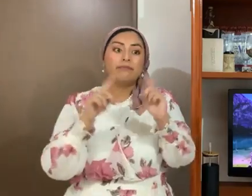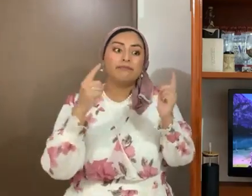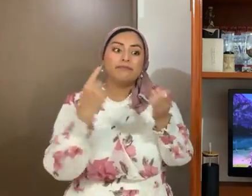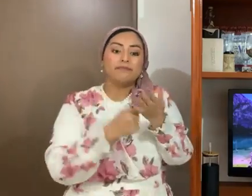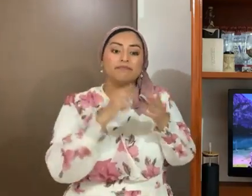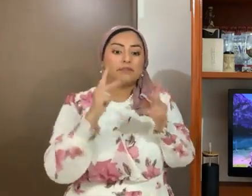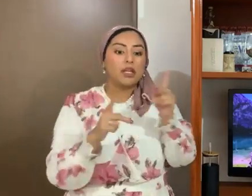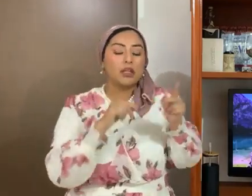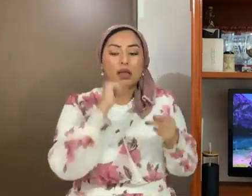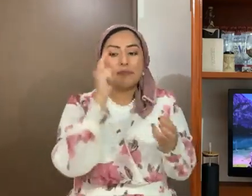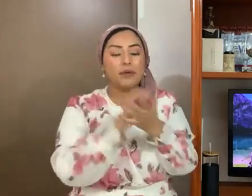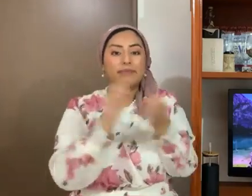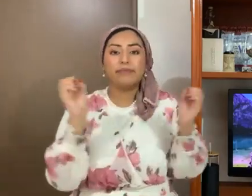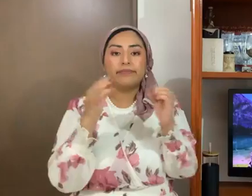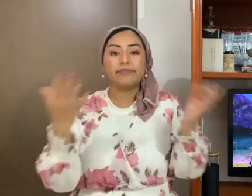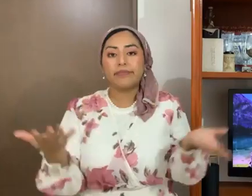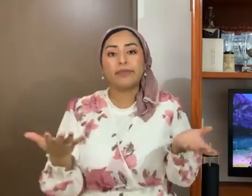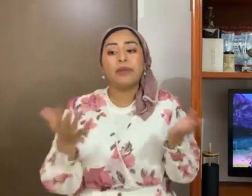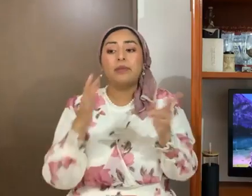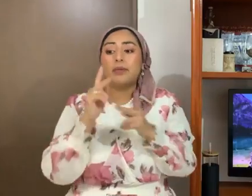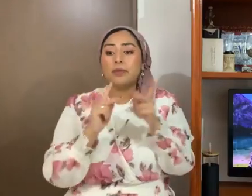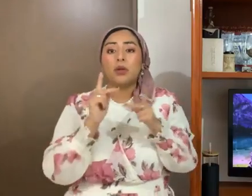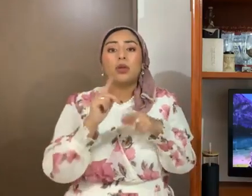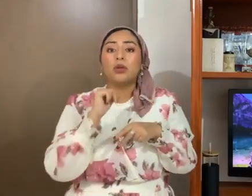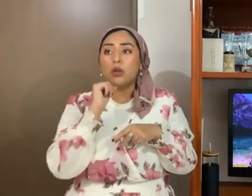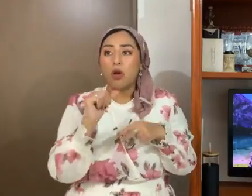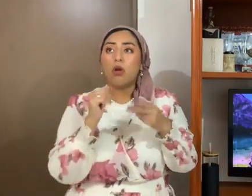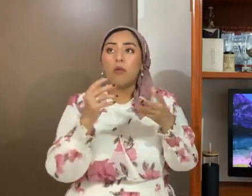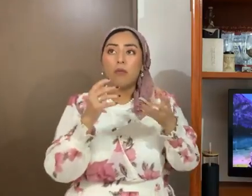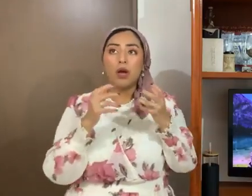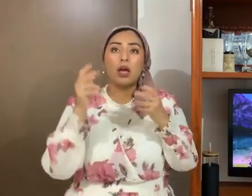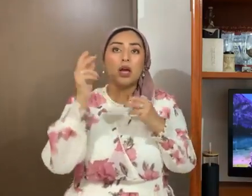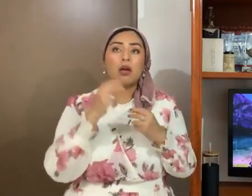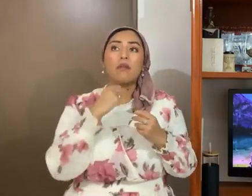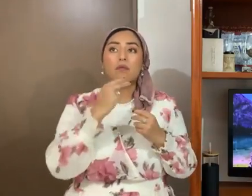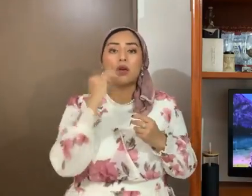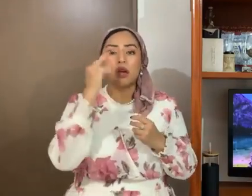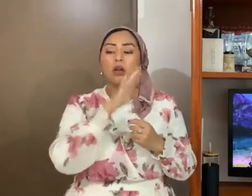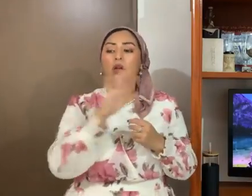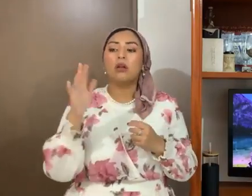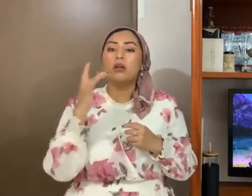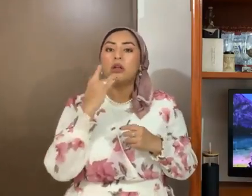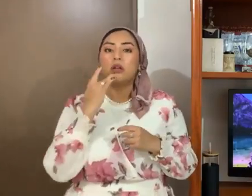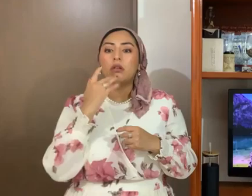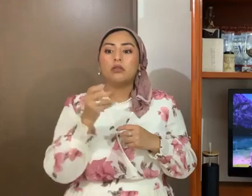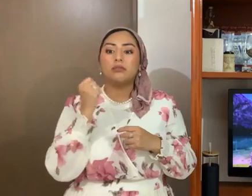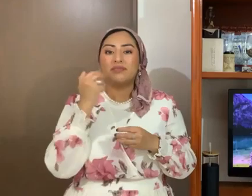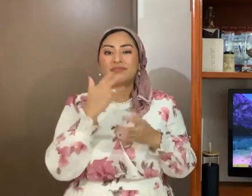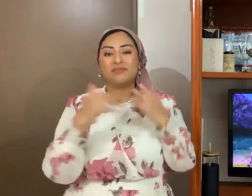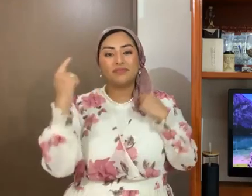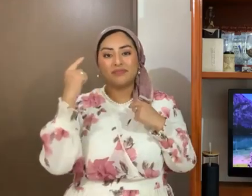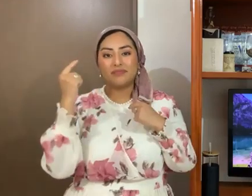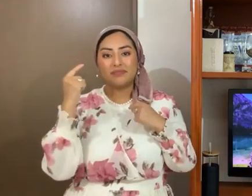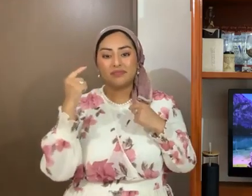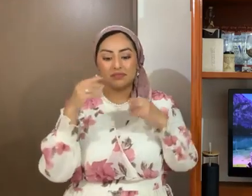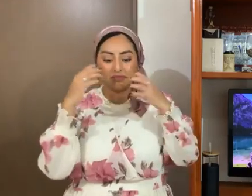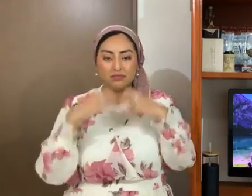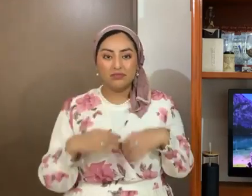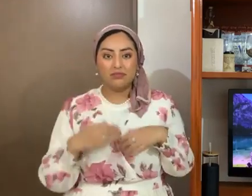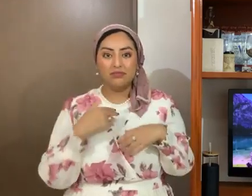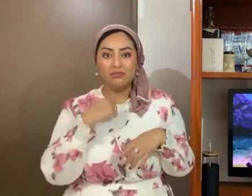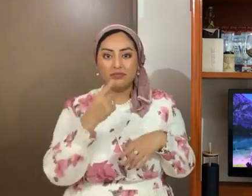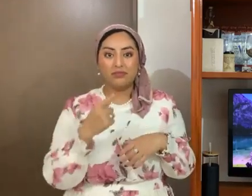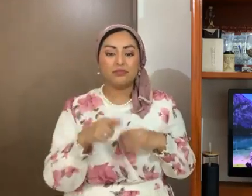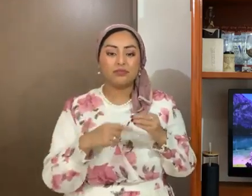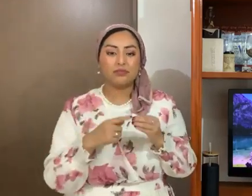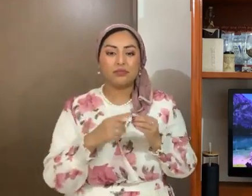es renuente, el pueblo no quiere escuchar la voz de Yahweh, prefieren agarrarse de algo físico, como esto que les